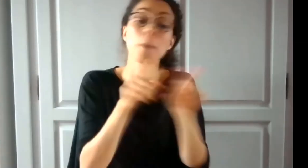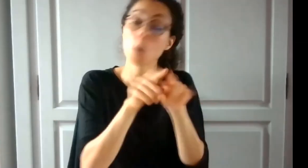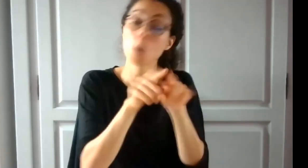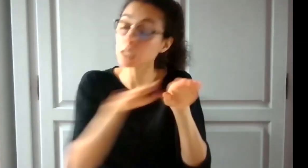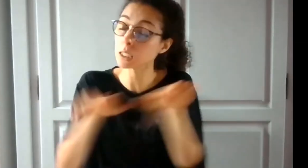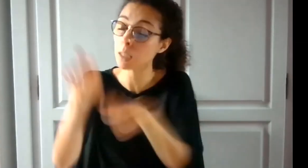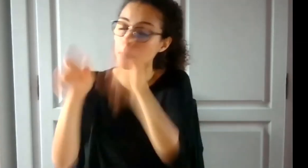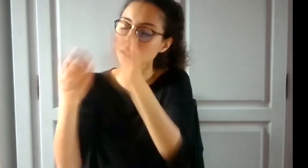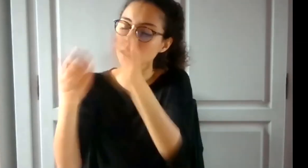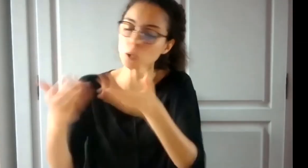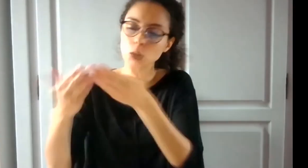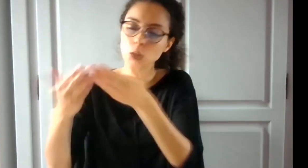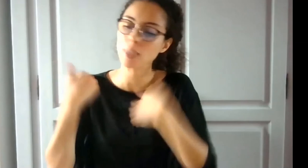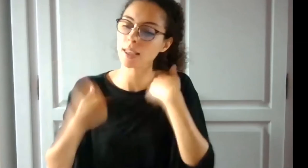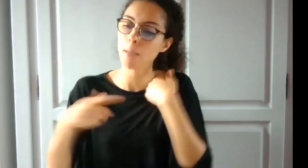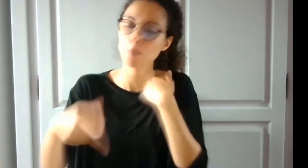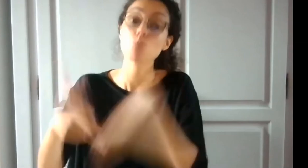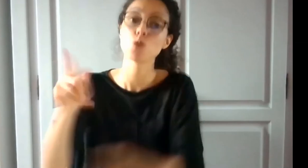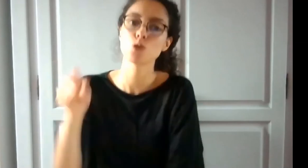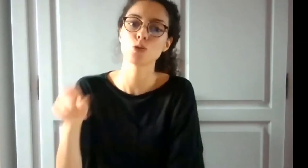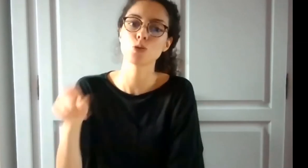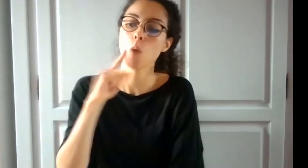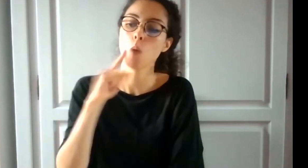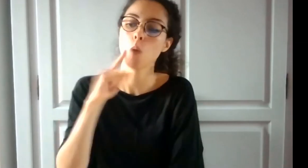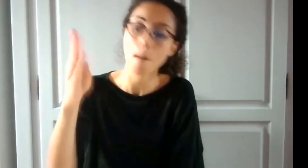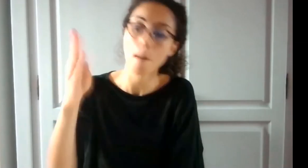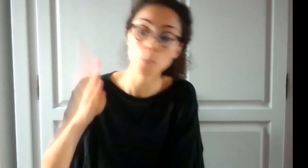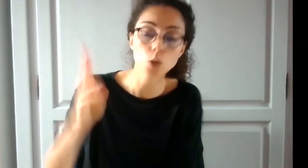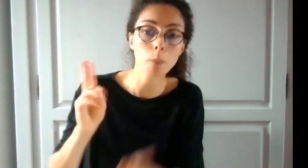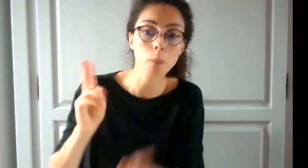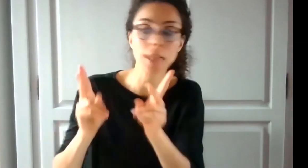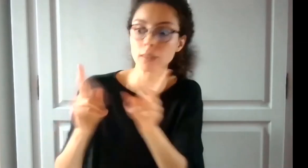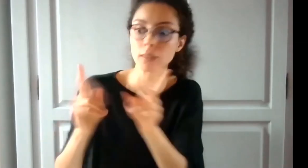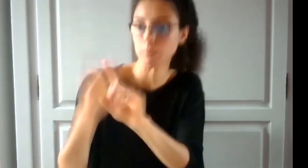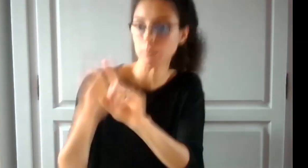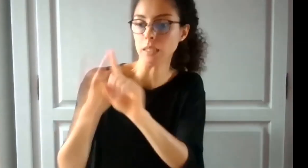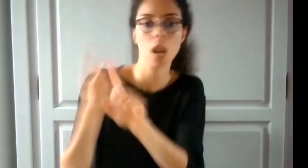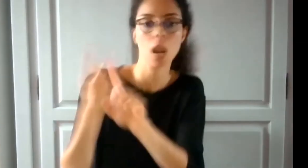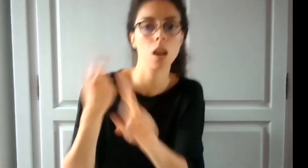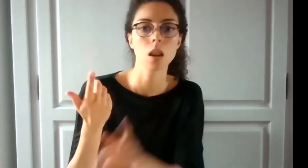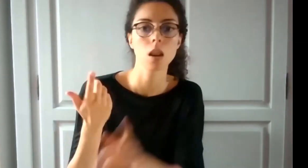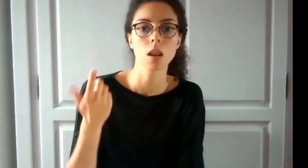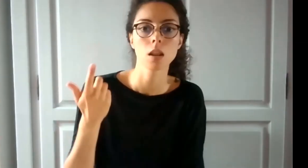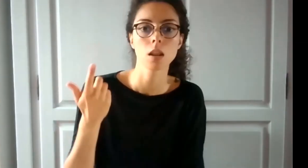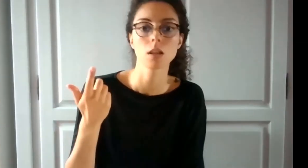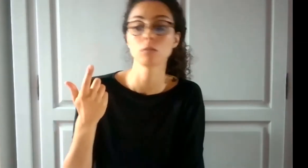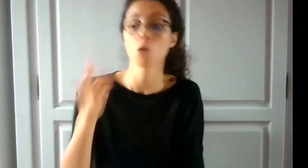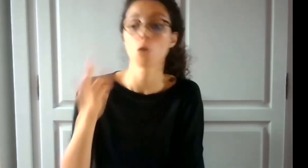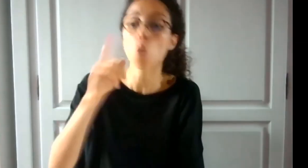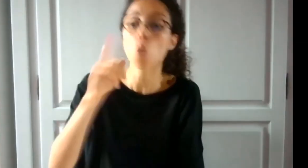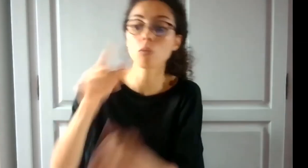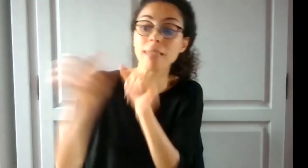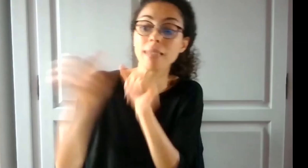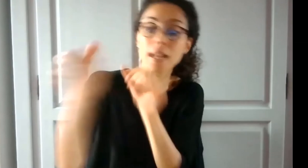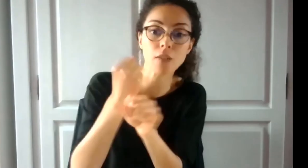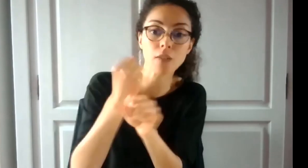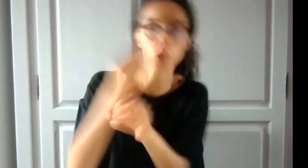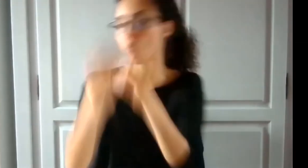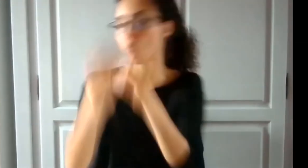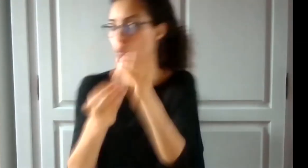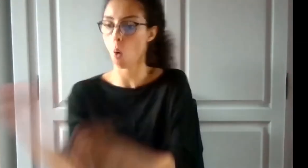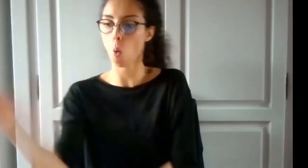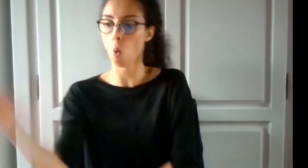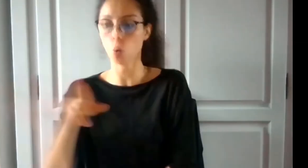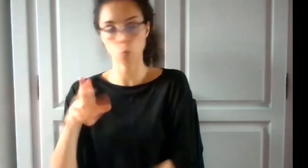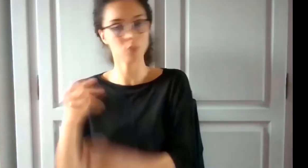les personnes en situation de handicap qui peuvent avoir des besoins spécifiques, soit dans le cadre du télétravail, soit dans le cadre de la reprise